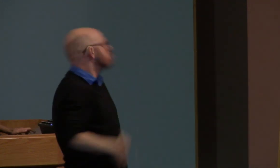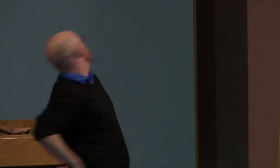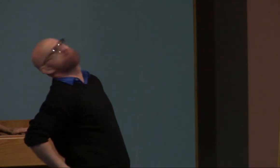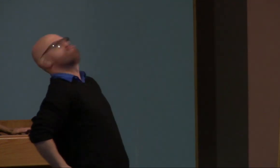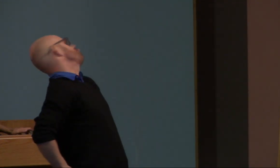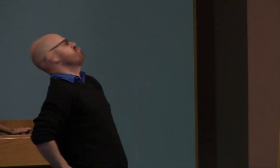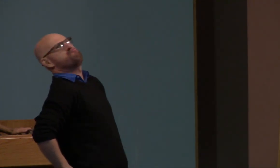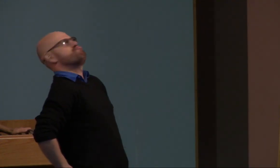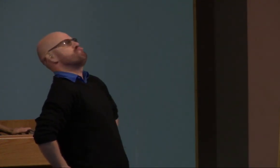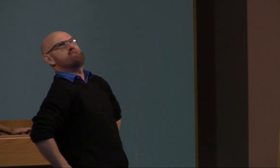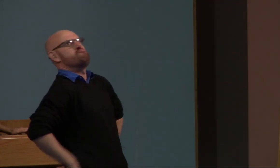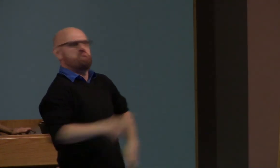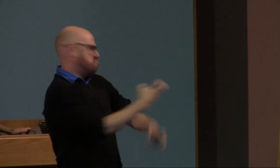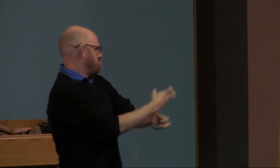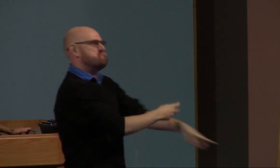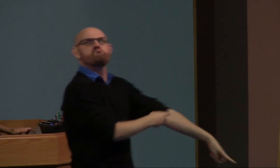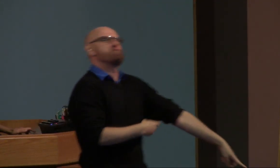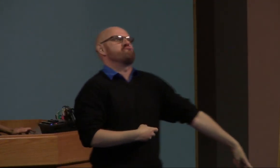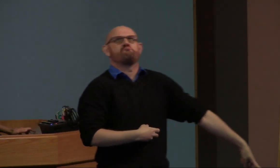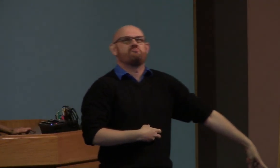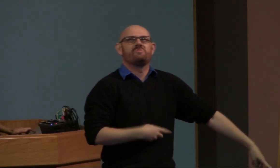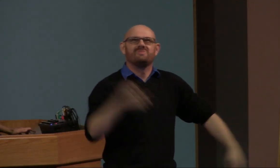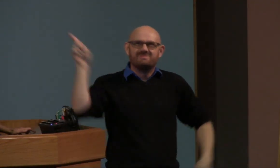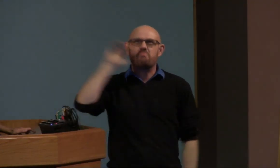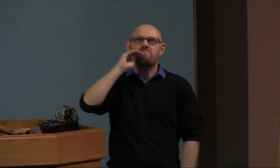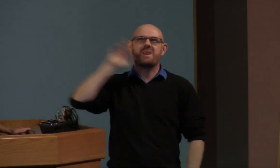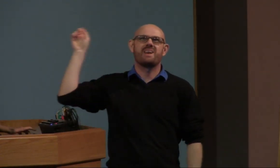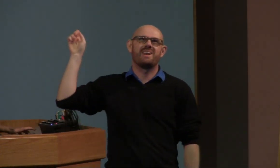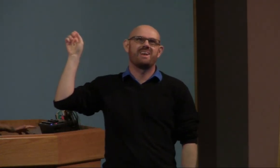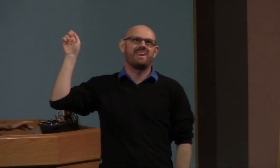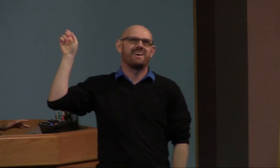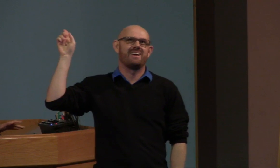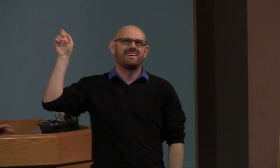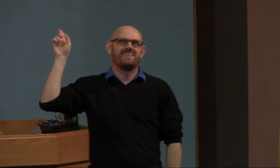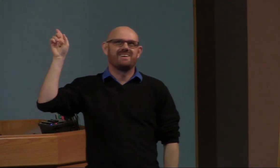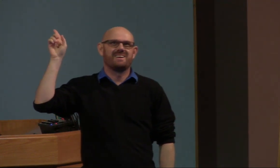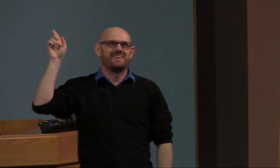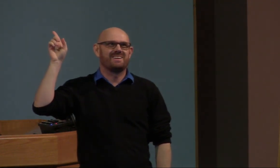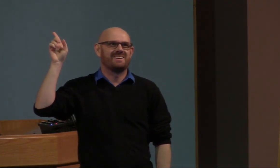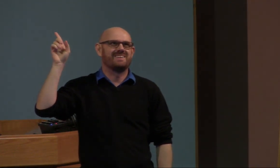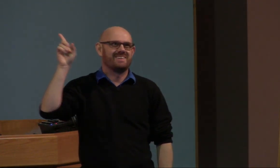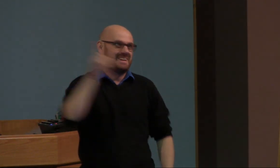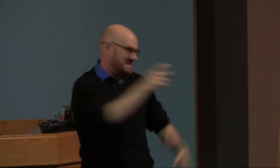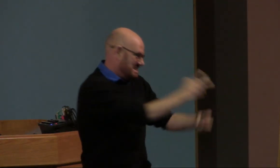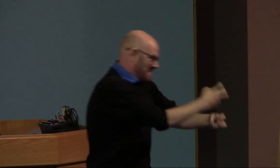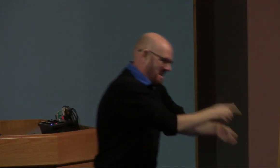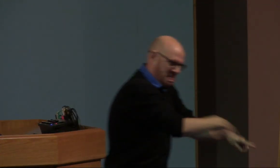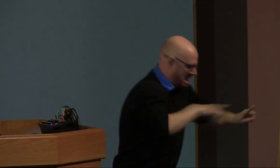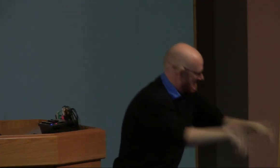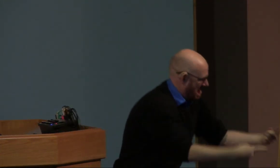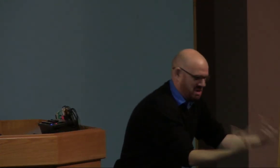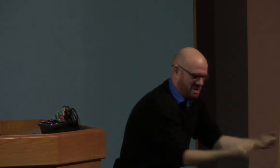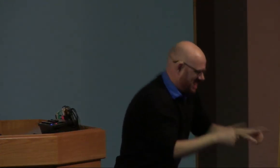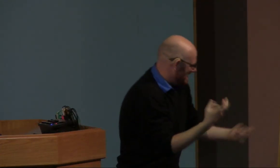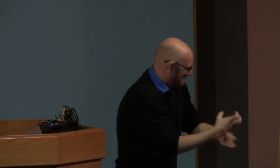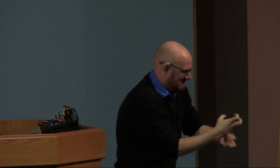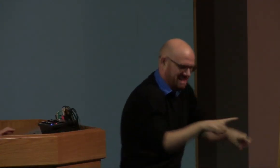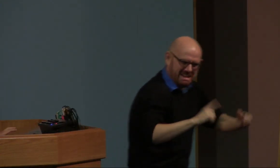So wat die doofes hoor is beteken daar's 'n moeilike situasie en so God kan niks aan doen nie. Hy kan niks aan